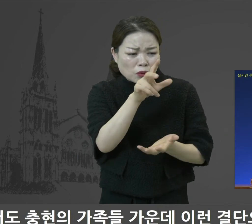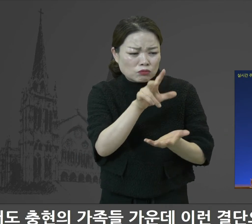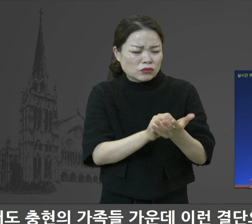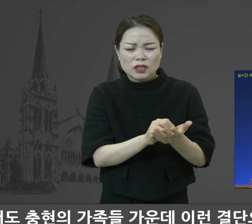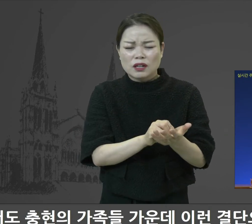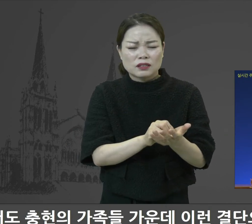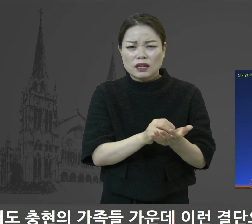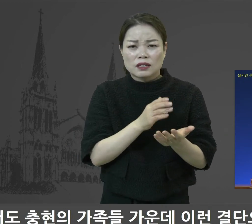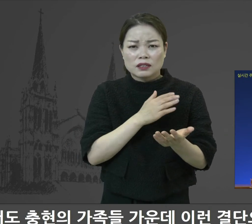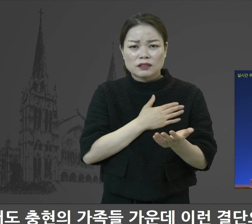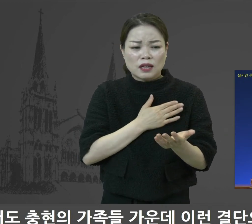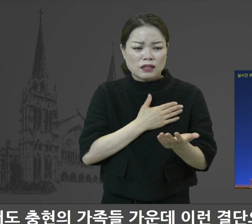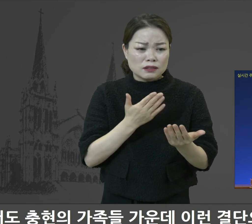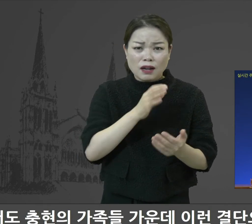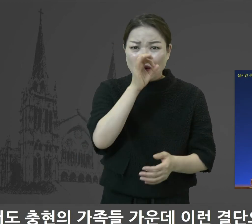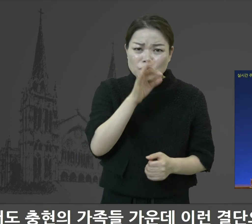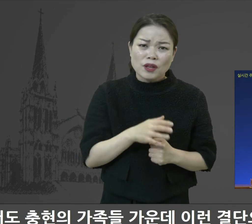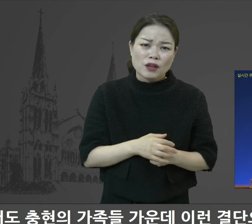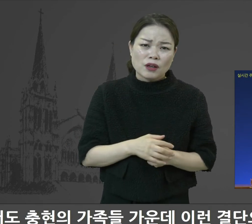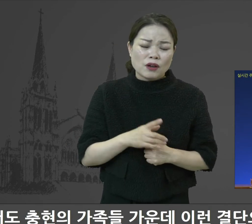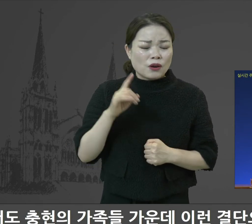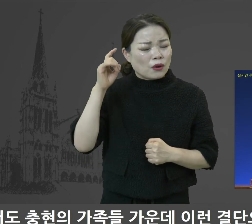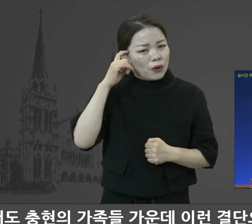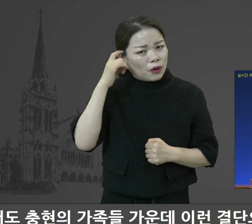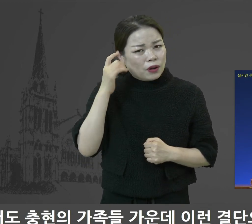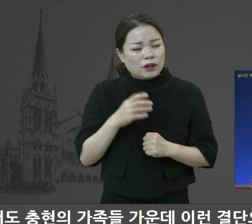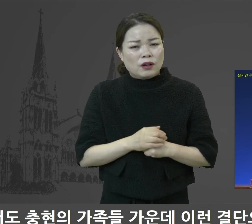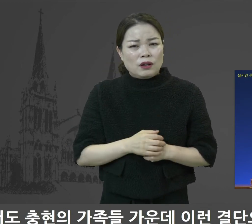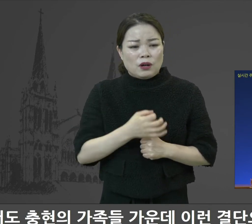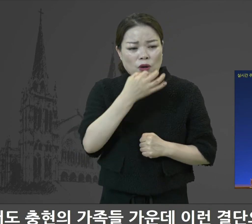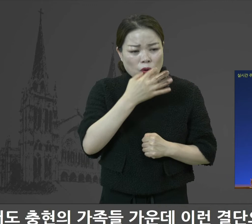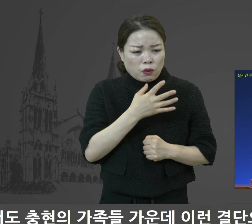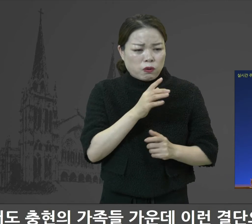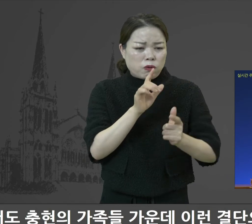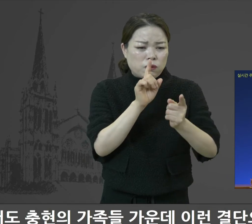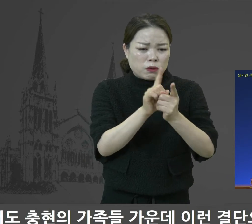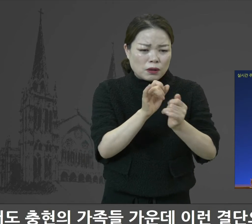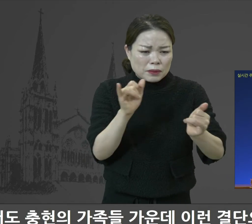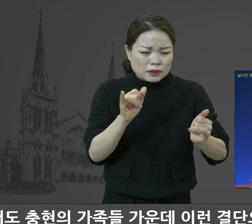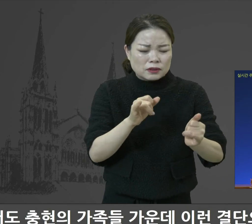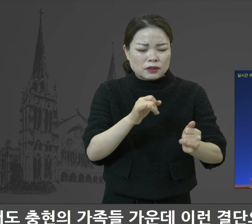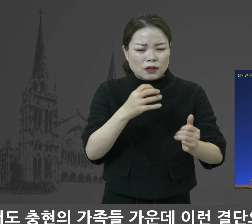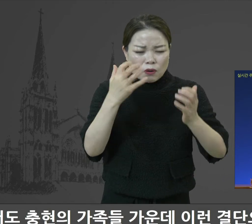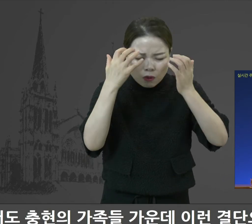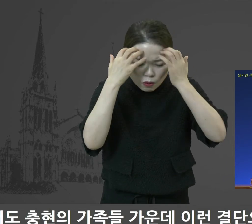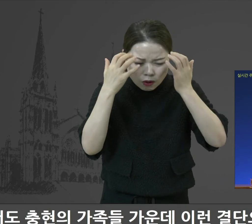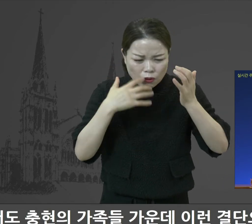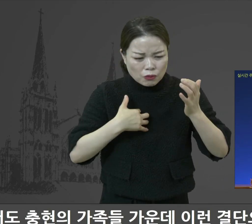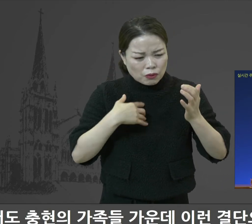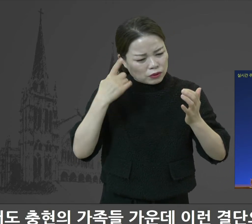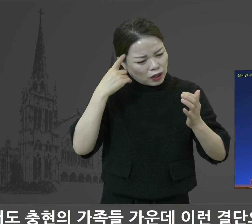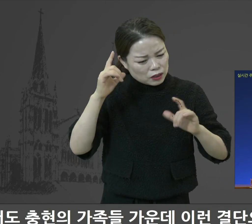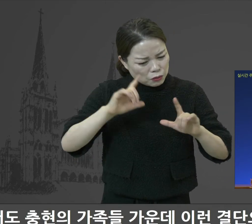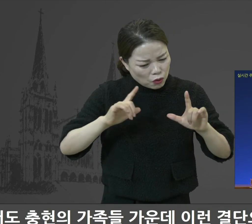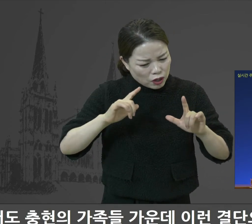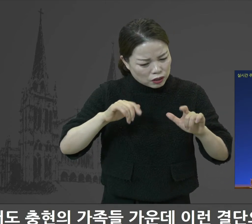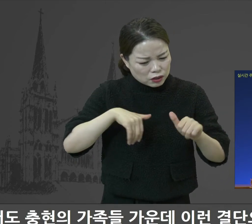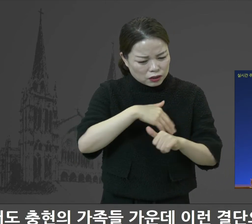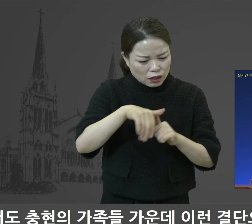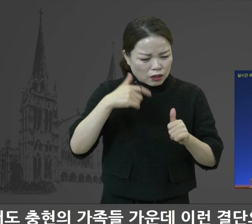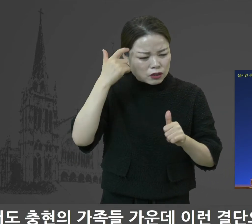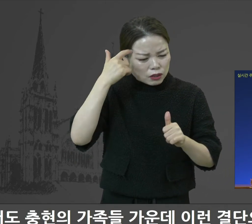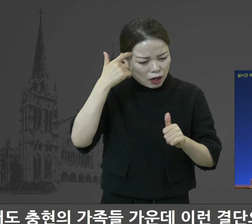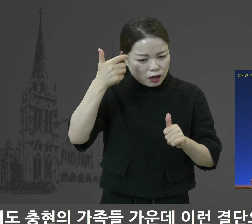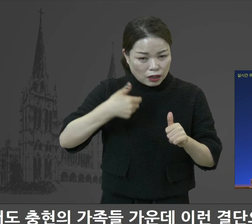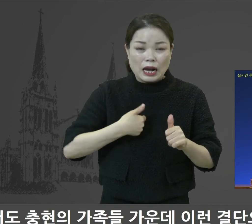아니라 내 일이 왜 이렇게 안 될까? 내가 왜 저렇게 힘든 사람 만나서 고생할까? 나는 왜 이 모양일까? 라는 이런